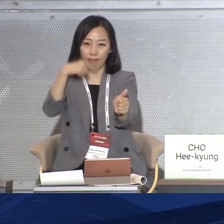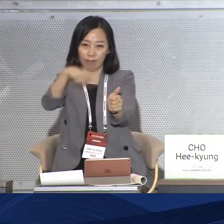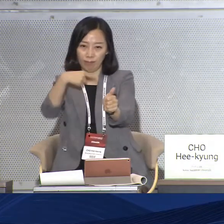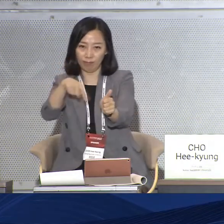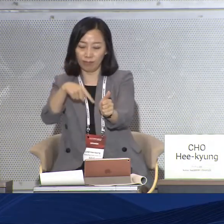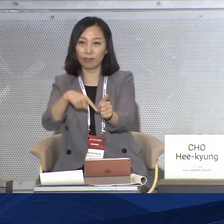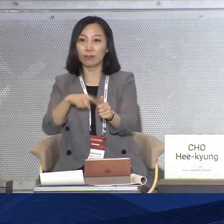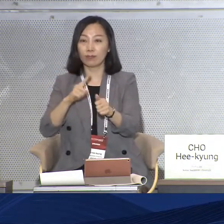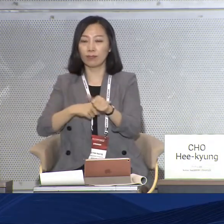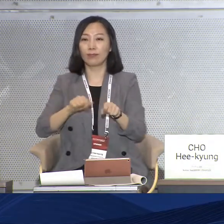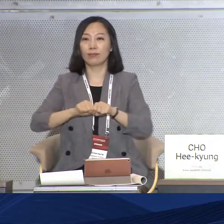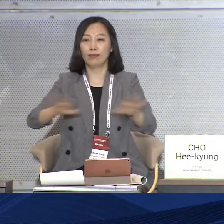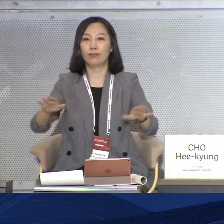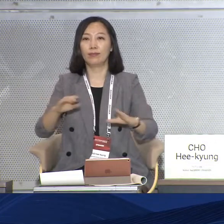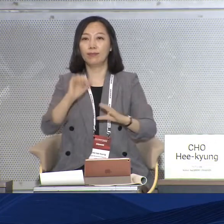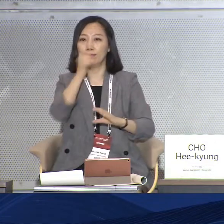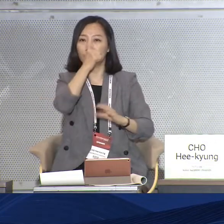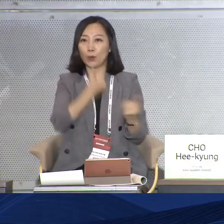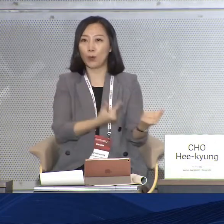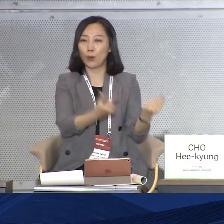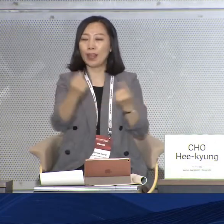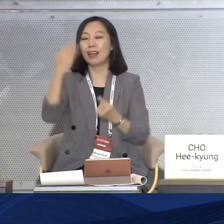차원에서 이루어진다면